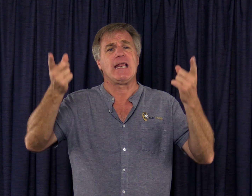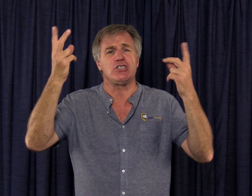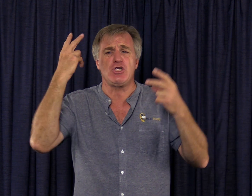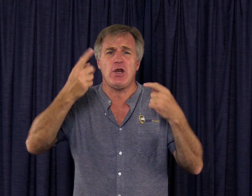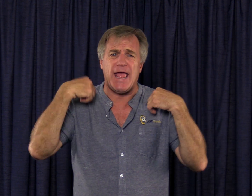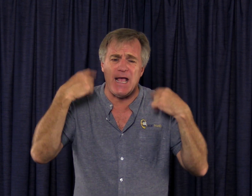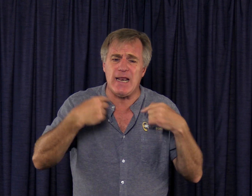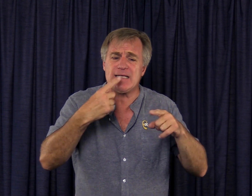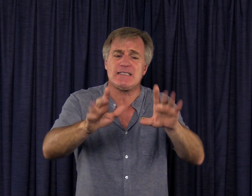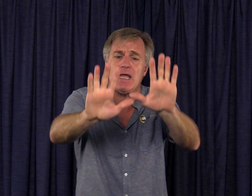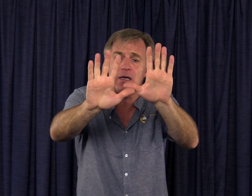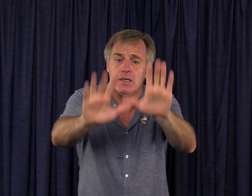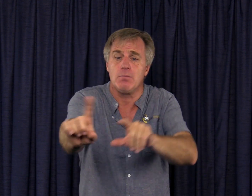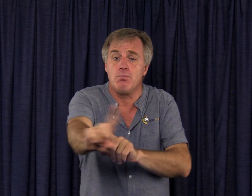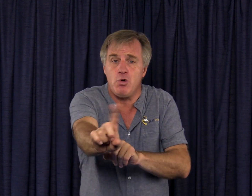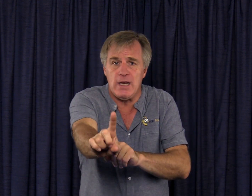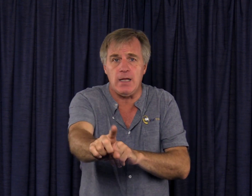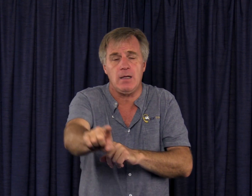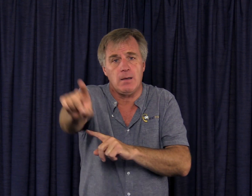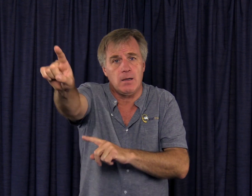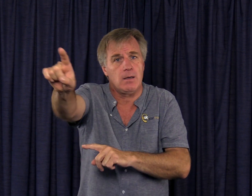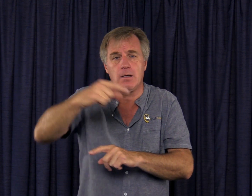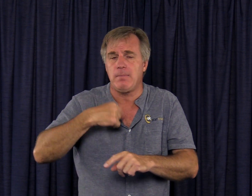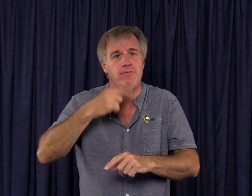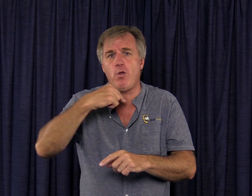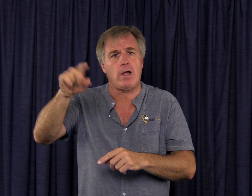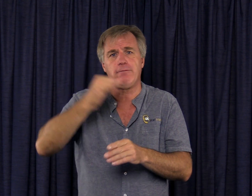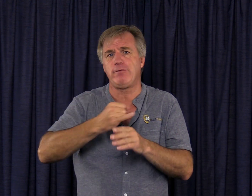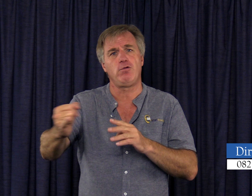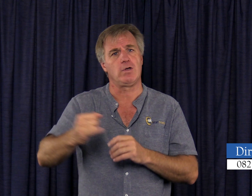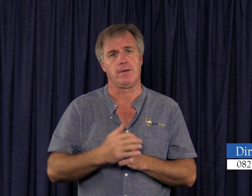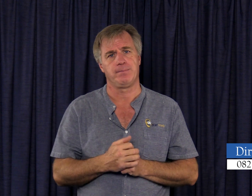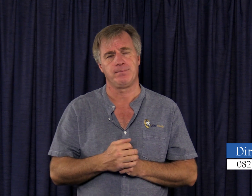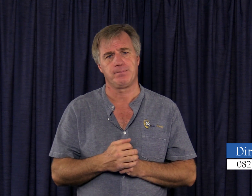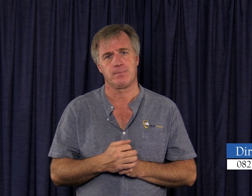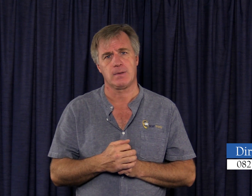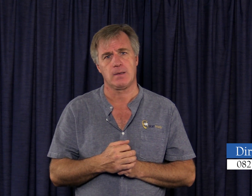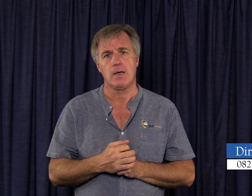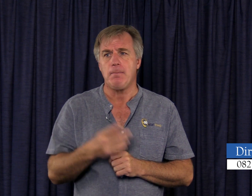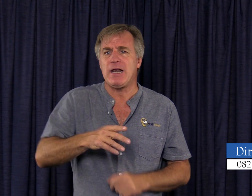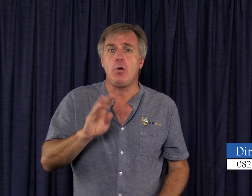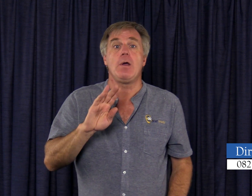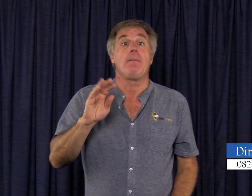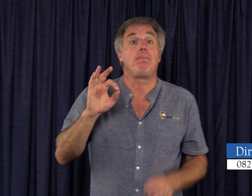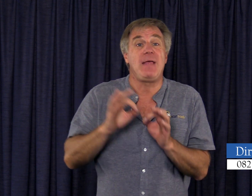hy stuur 'n engel en hy sê, moenie my volk gaan vervloek nie. Maar nou,